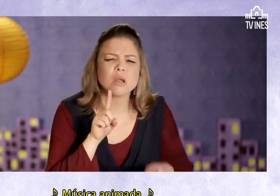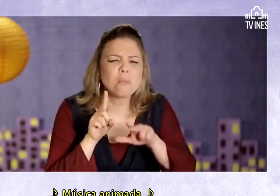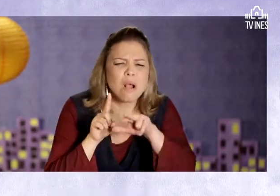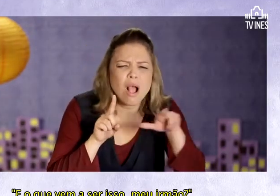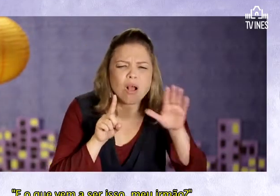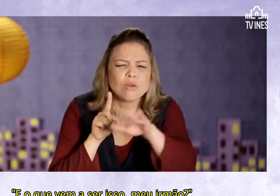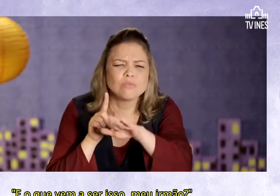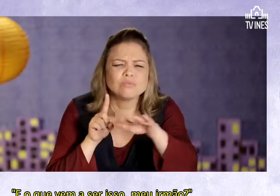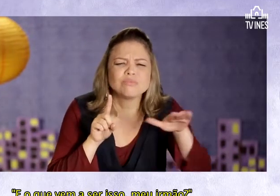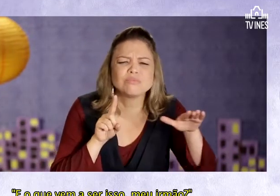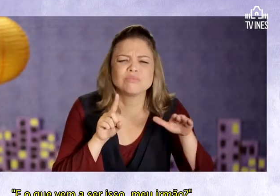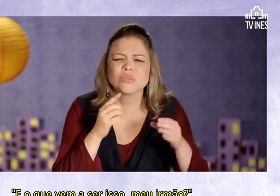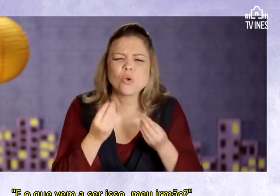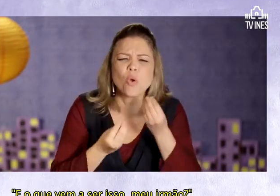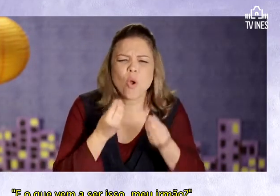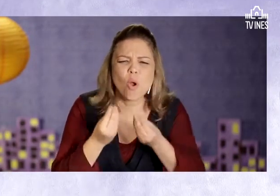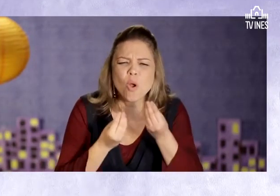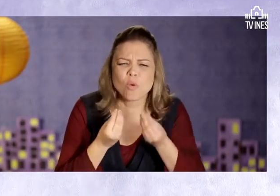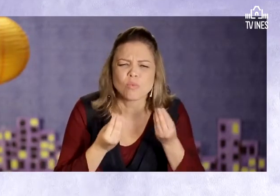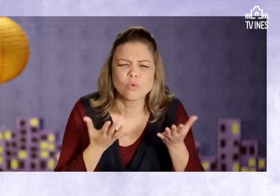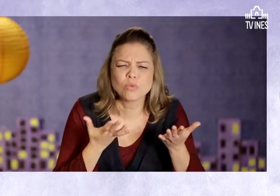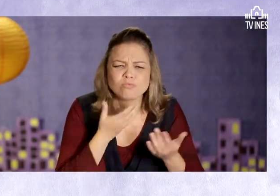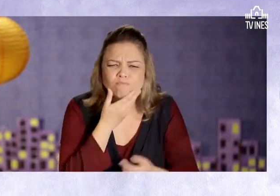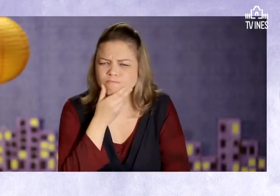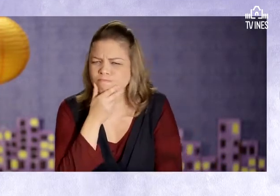E o que vem a ser isso, meu irmão?